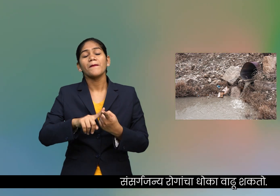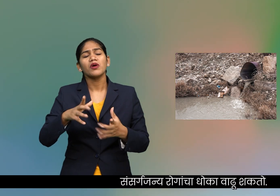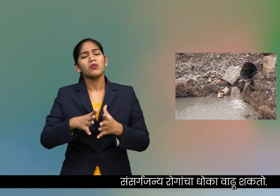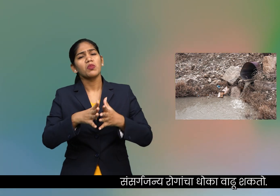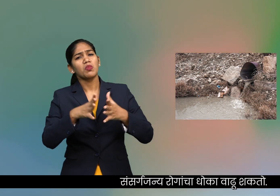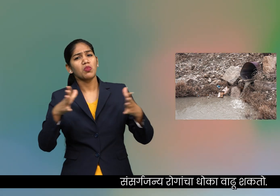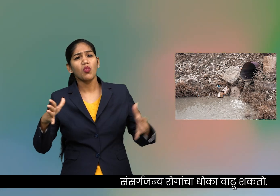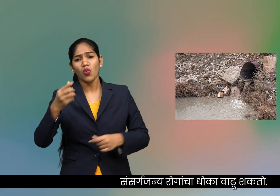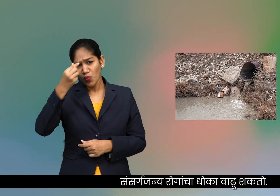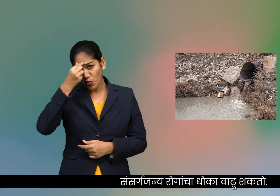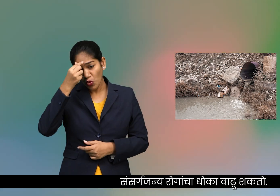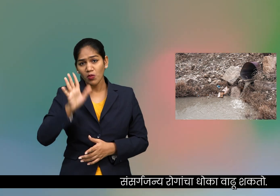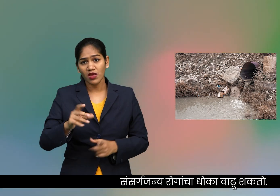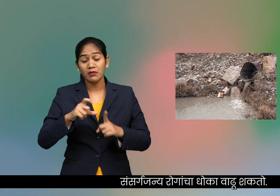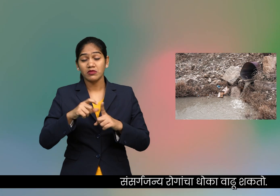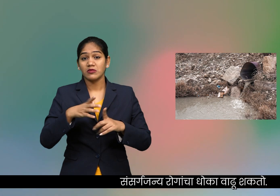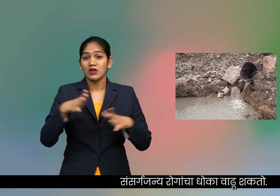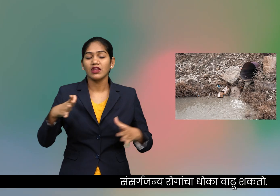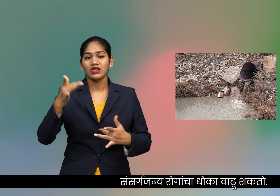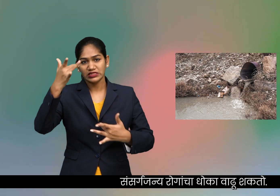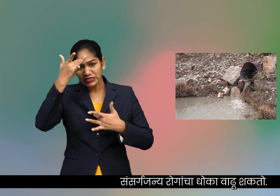संसर्गजन्य रोगांचा धोका वाढू शकतो.